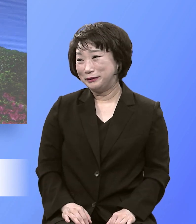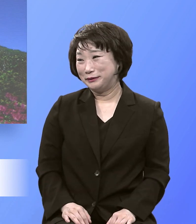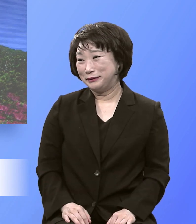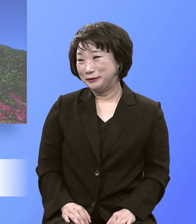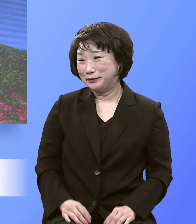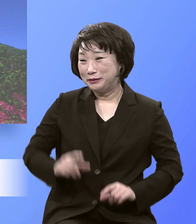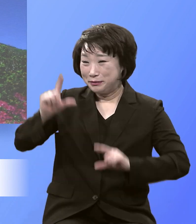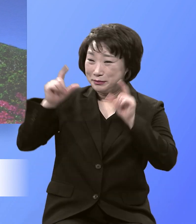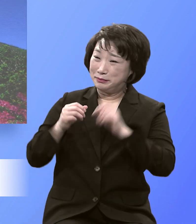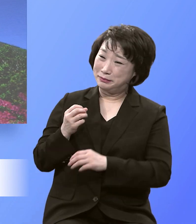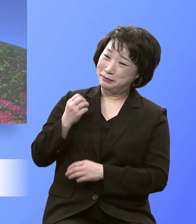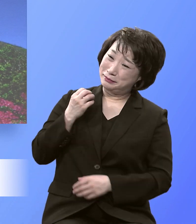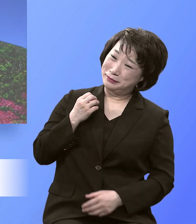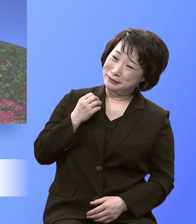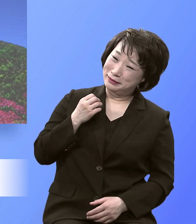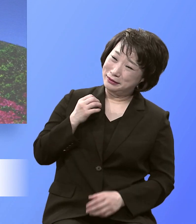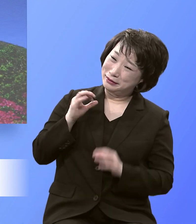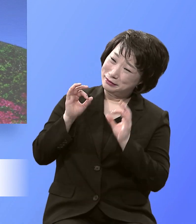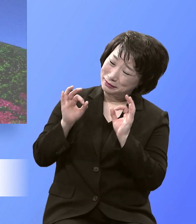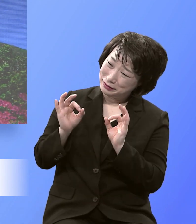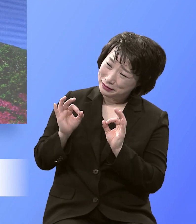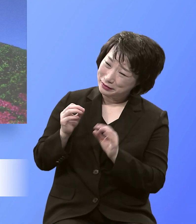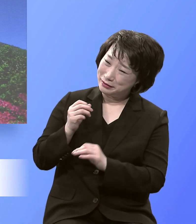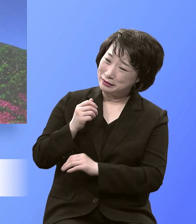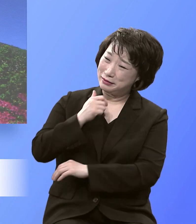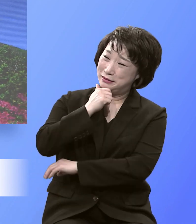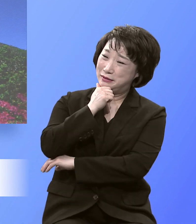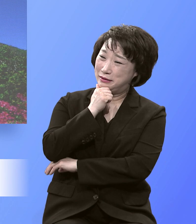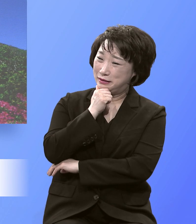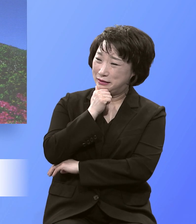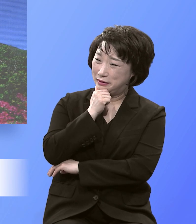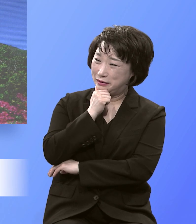그 모습을 가만히 바라보면서